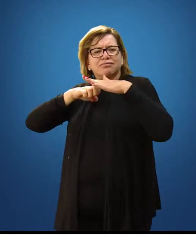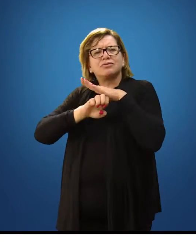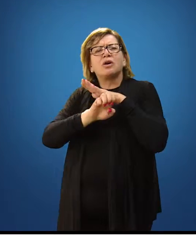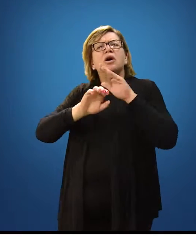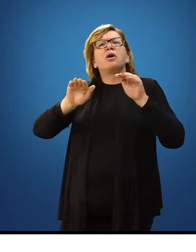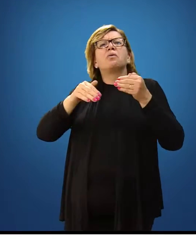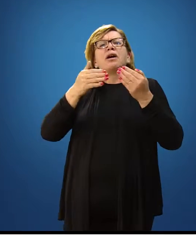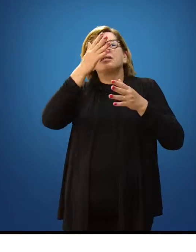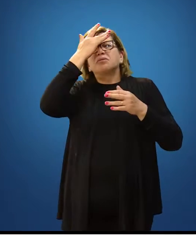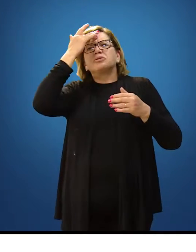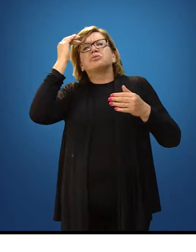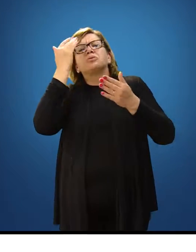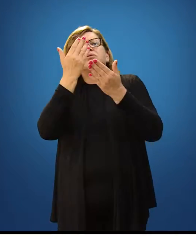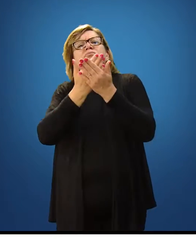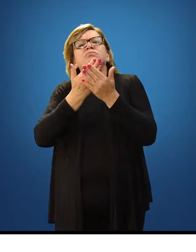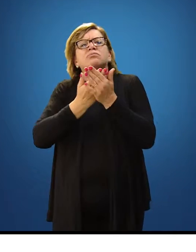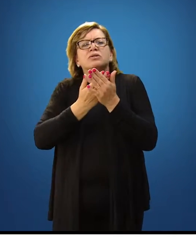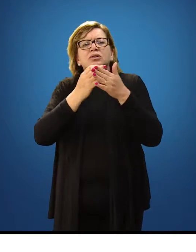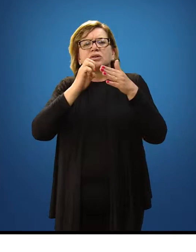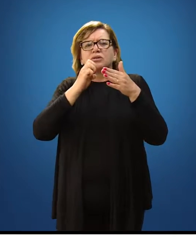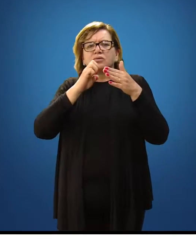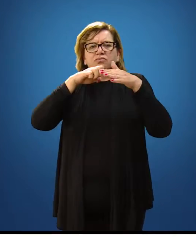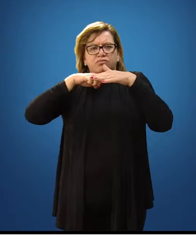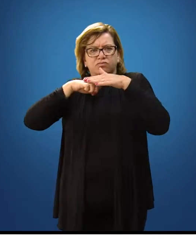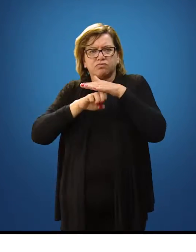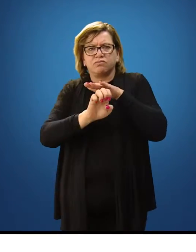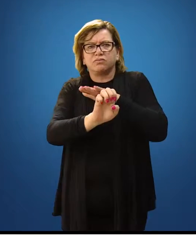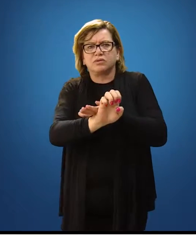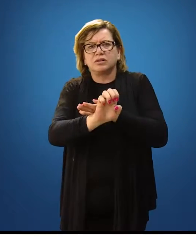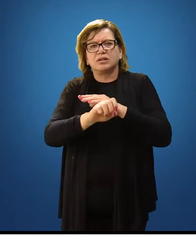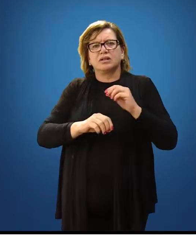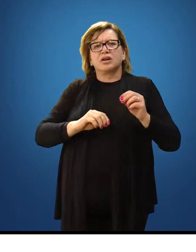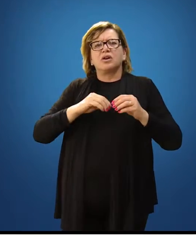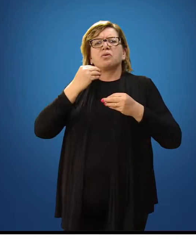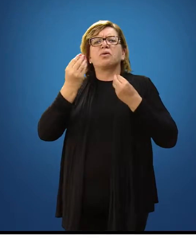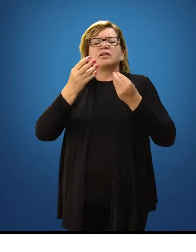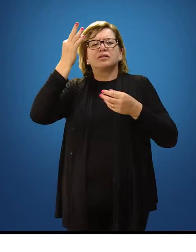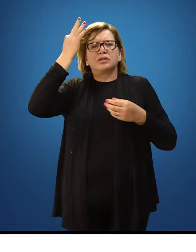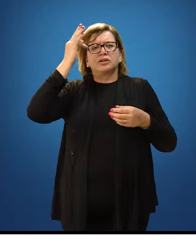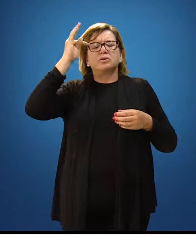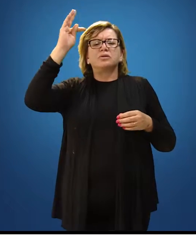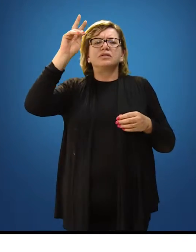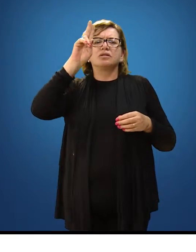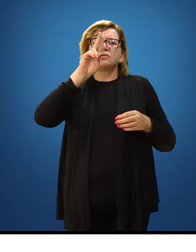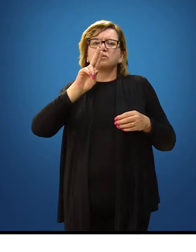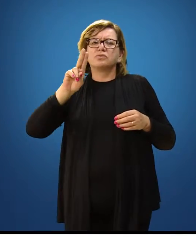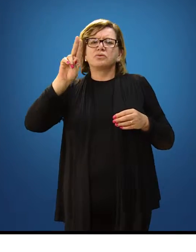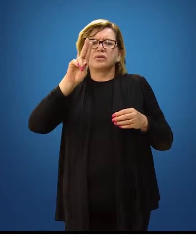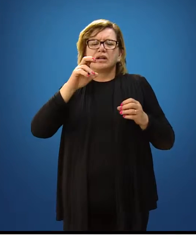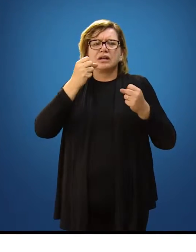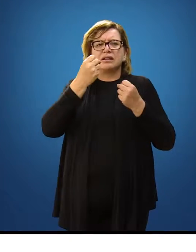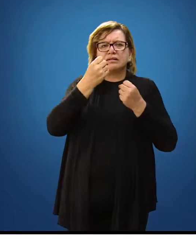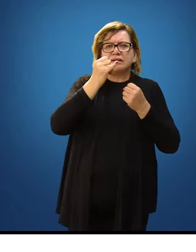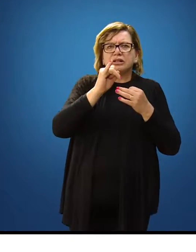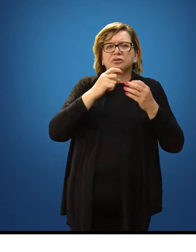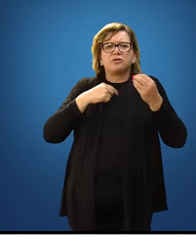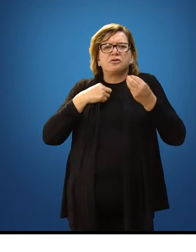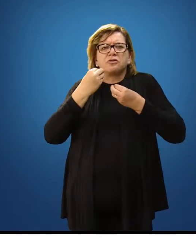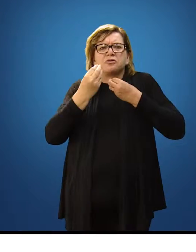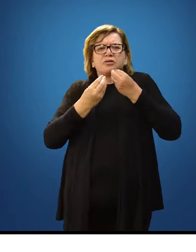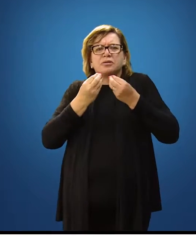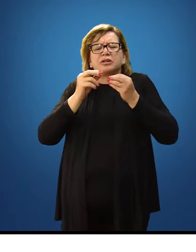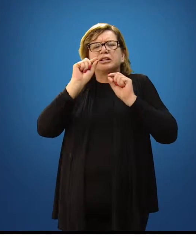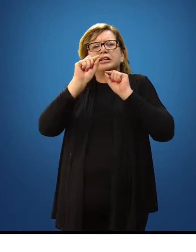os conceitos, as teorias que eu utilizei sobre empreendedorismo? Se eu estou discutindo sobre perfil empreendedor, quais são